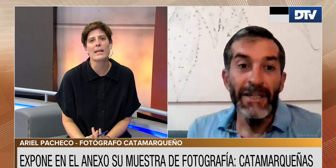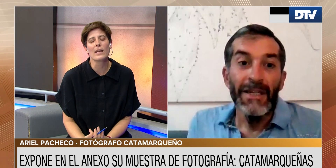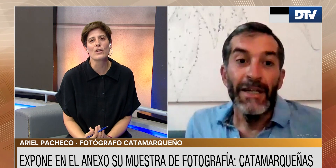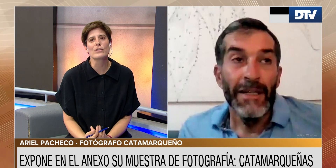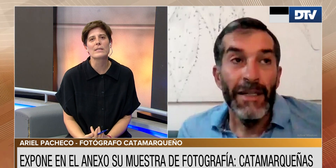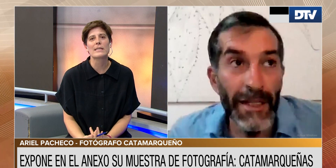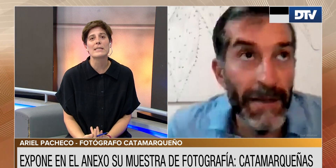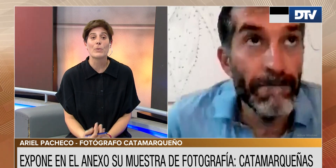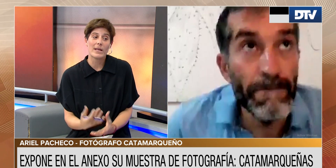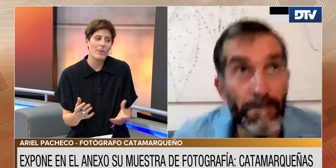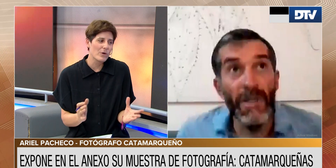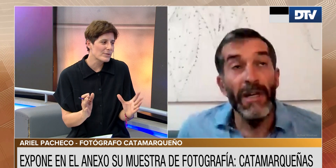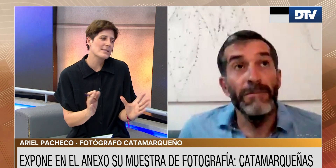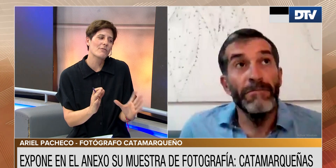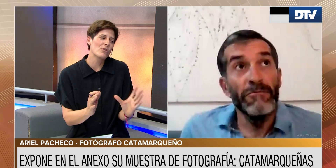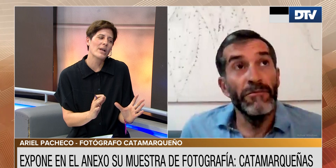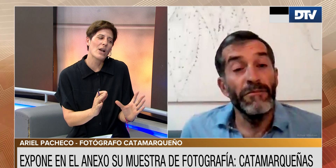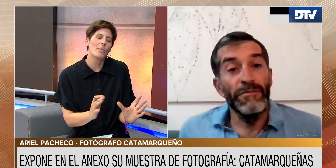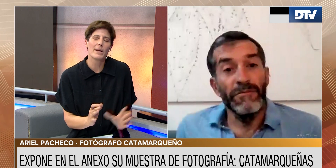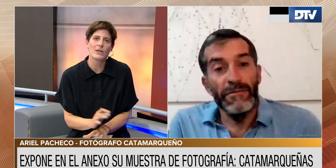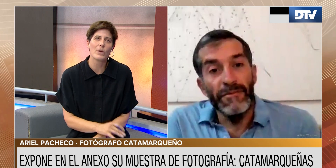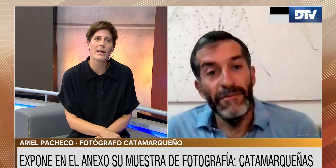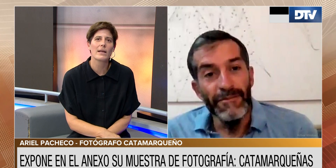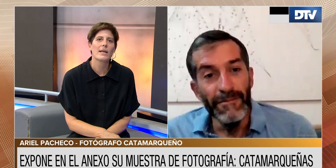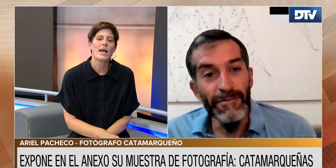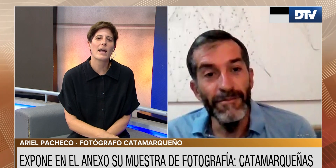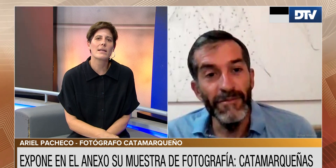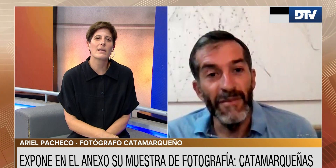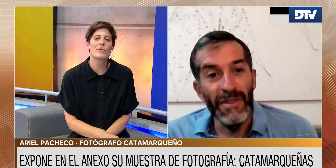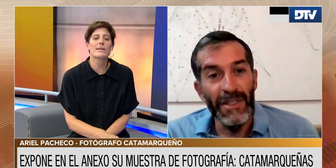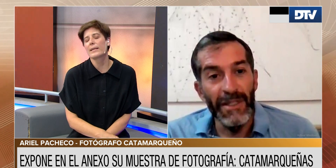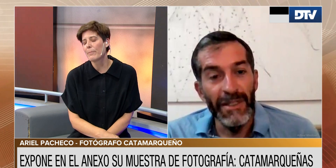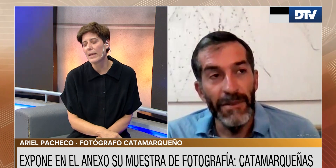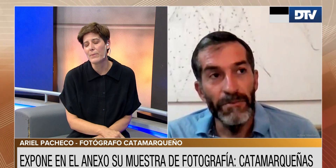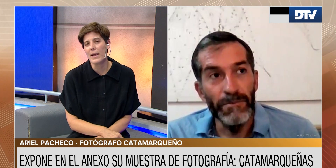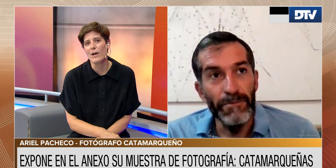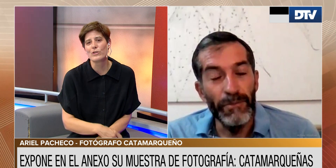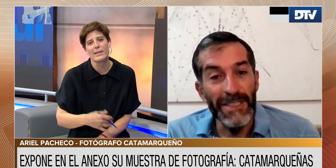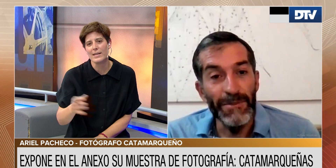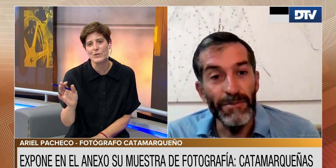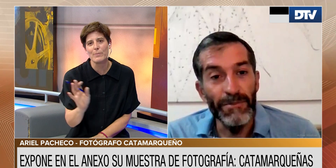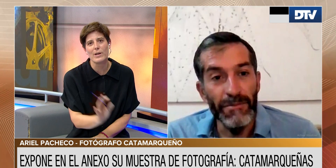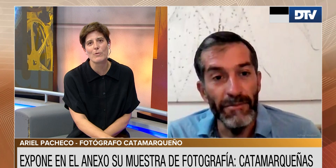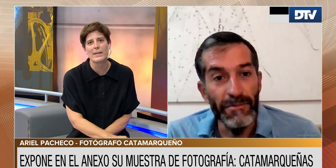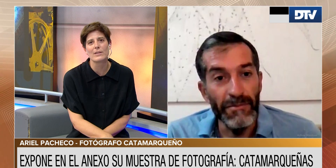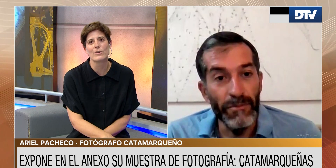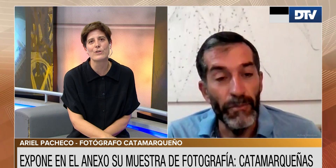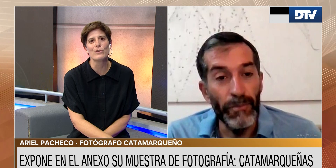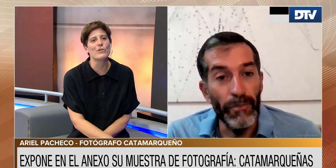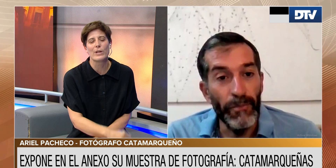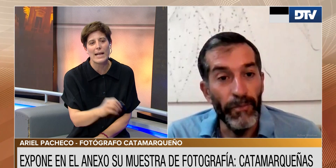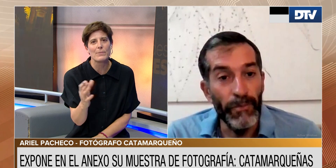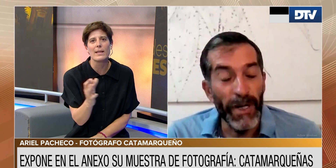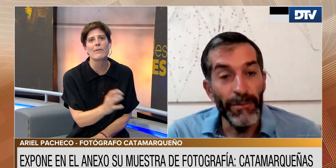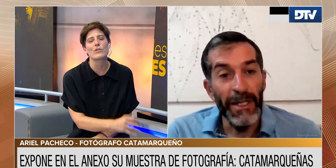sugiere escenarios y te obliga a vos a hacer foco en algo en particular. ¿Hay una estrategia previa o te dejas llevar por el